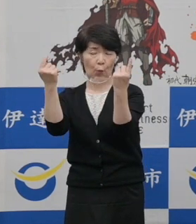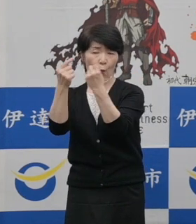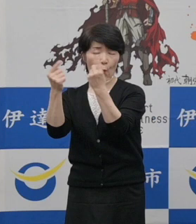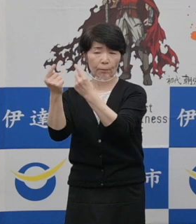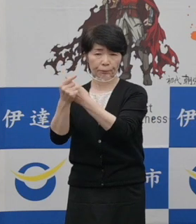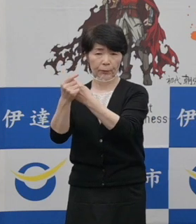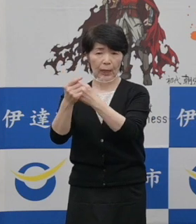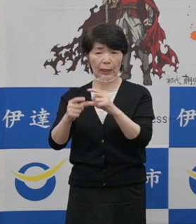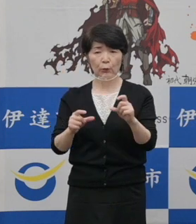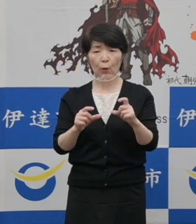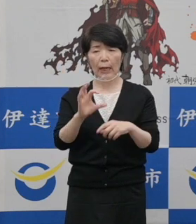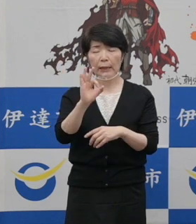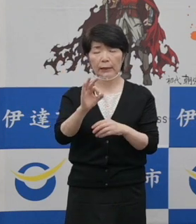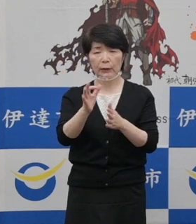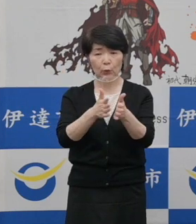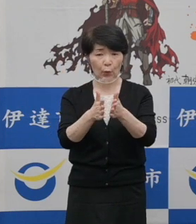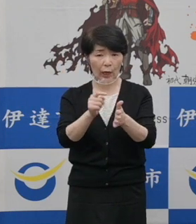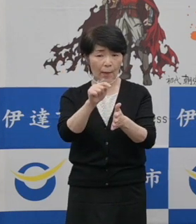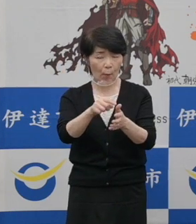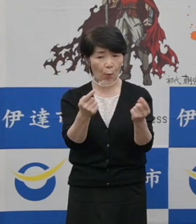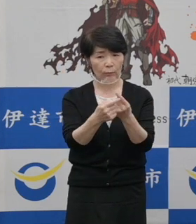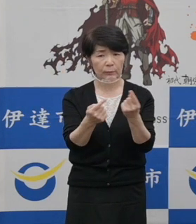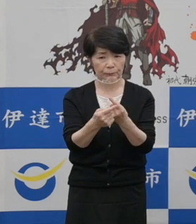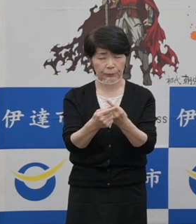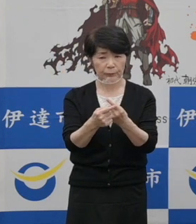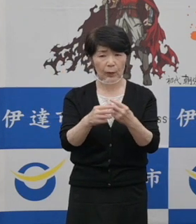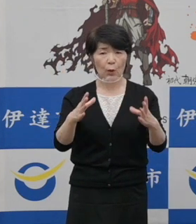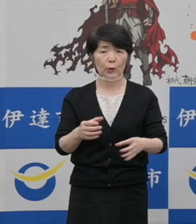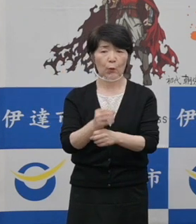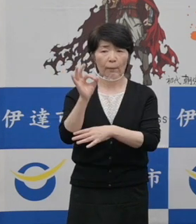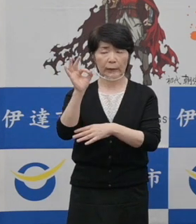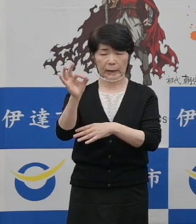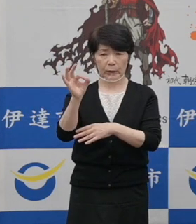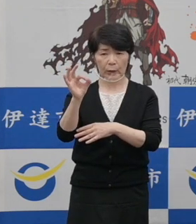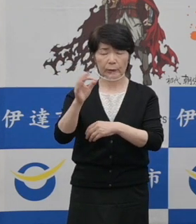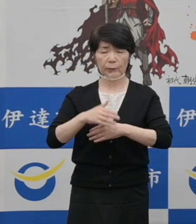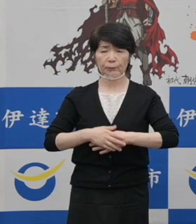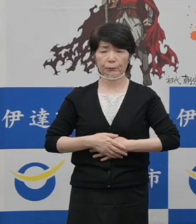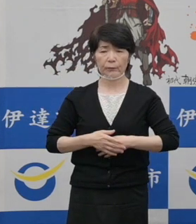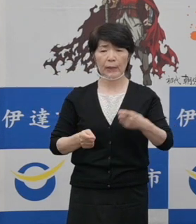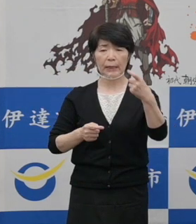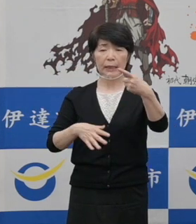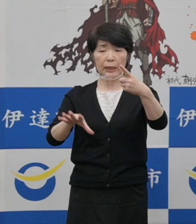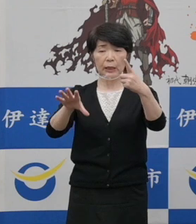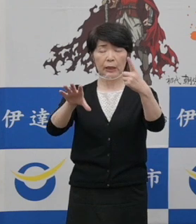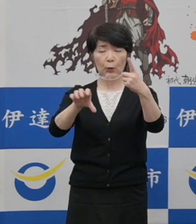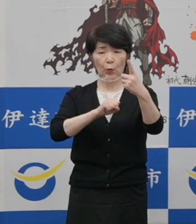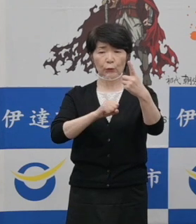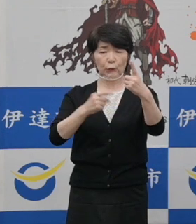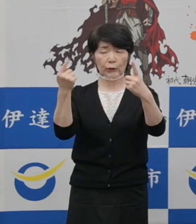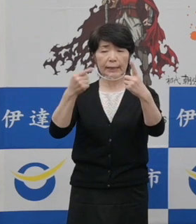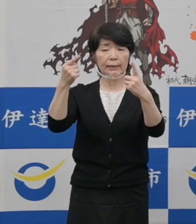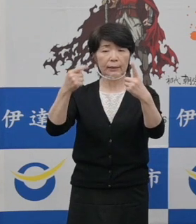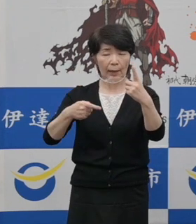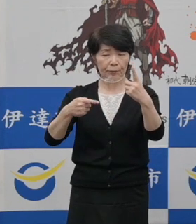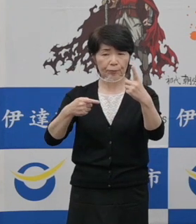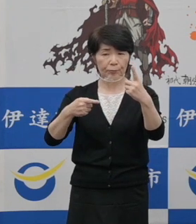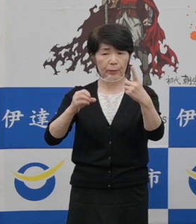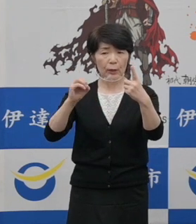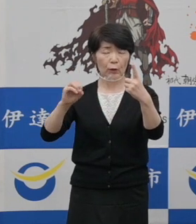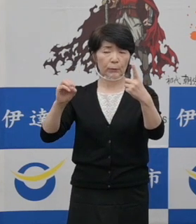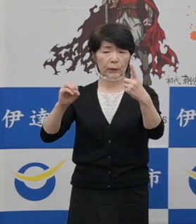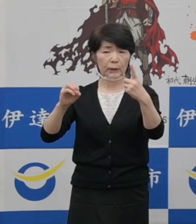等の工事を行います。事業総額は1億1000飛び54